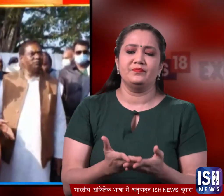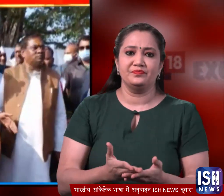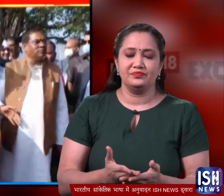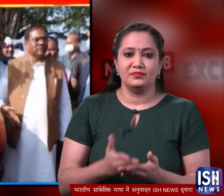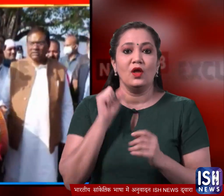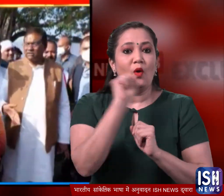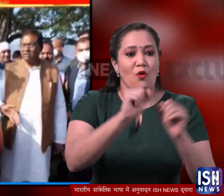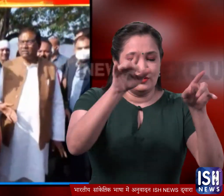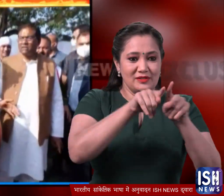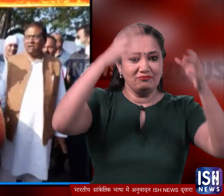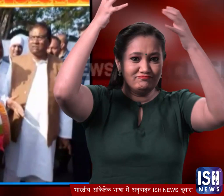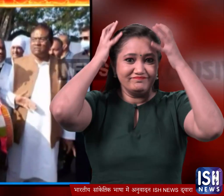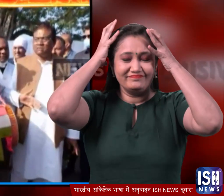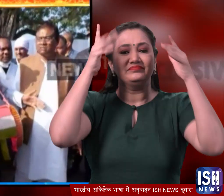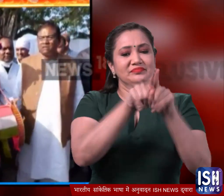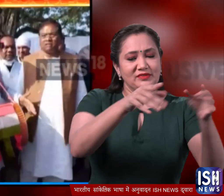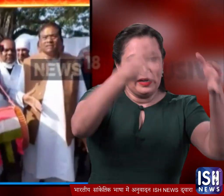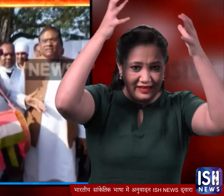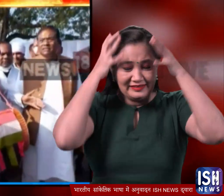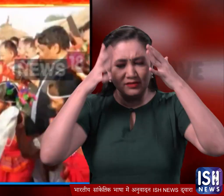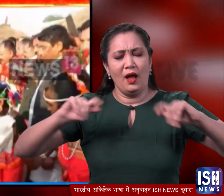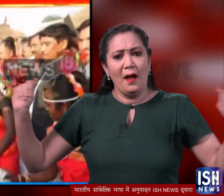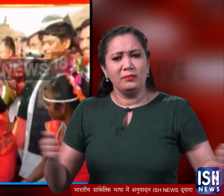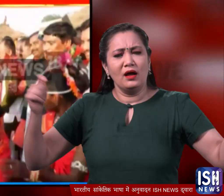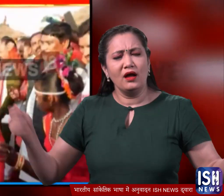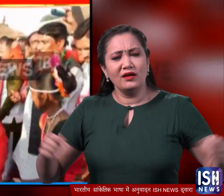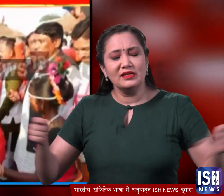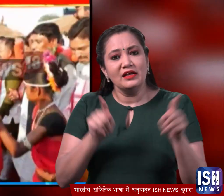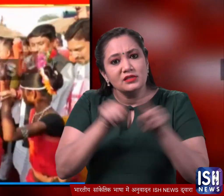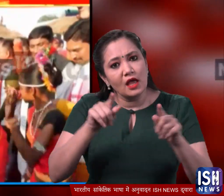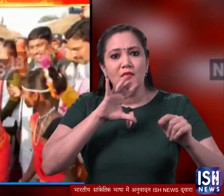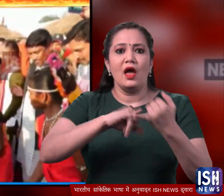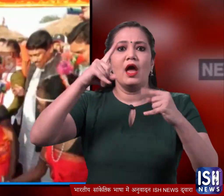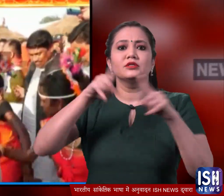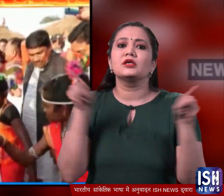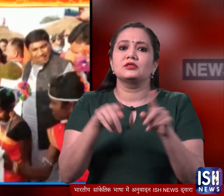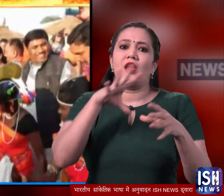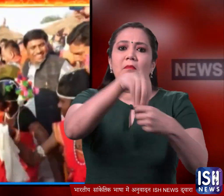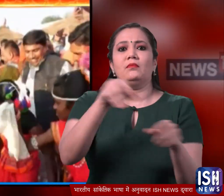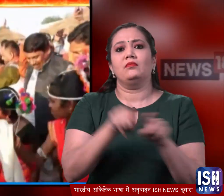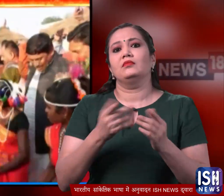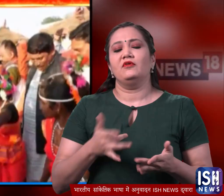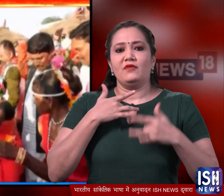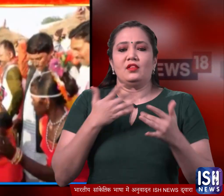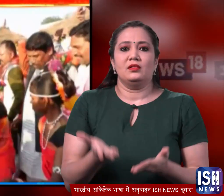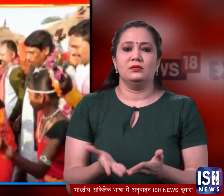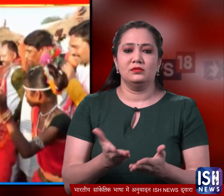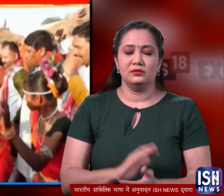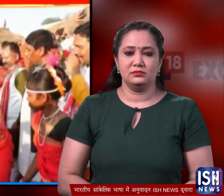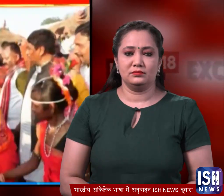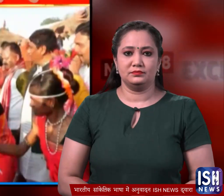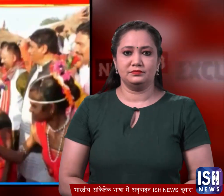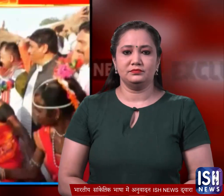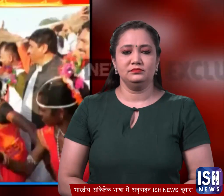सर पर आदिवासियों की टोपी पहने शिवराज सिंह चौहान ढोल बजाते हुए ऐसे झूमे मानो वो खुद आदिवासी समुदाय का हिस्सा हों।